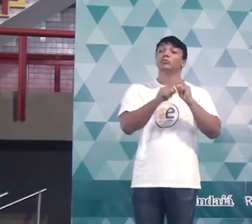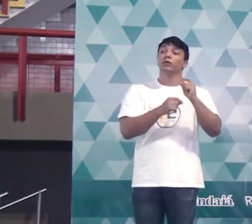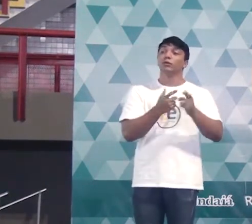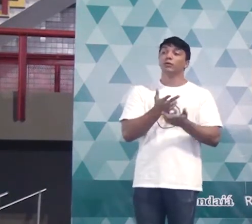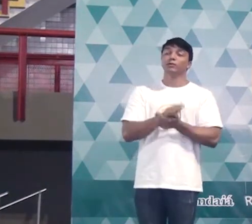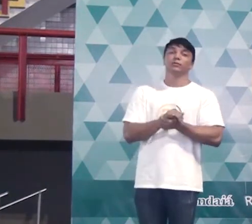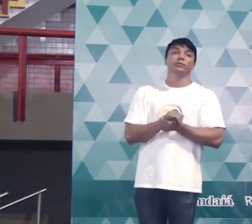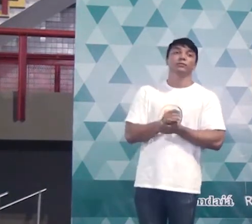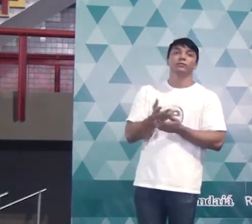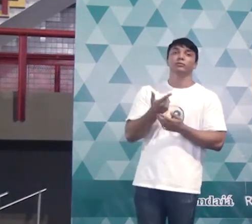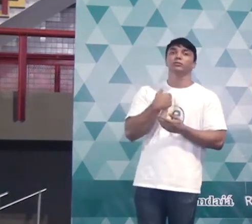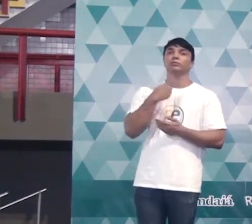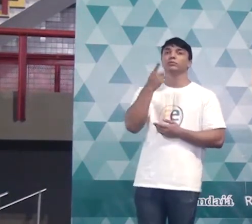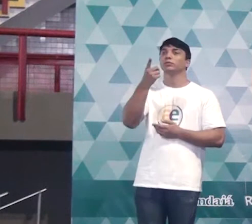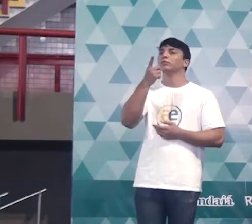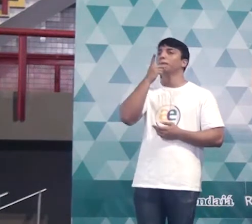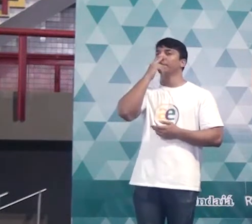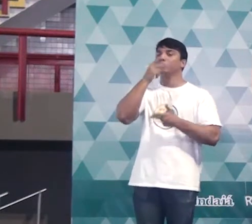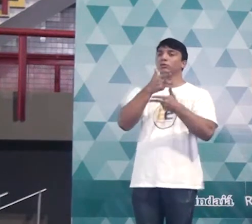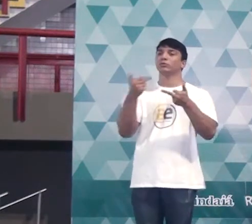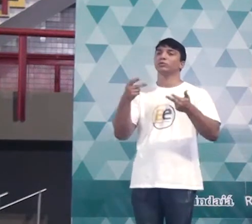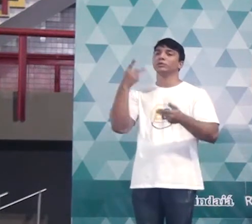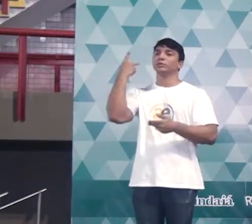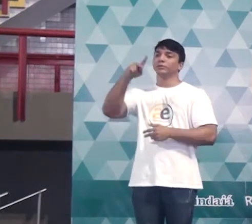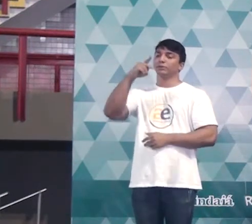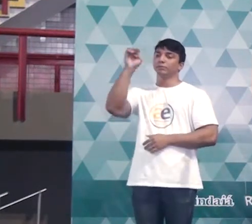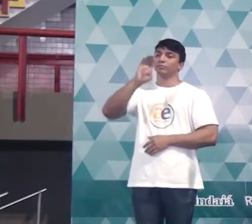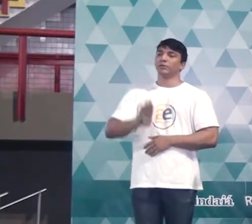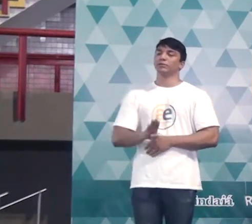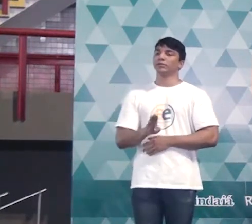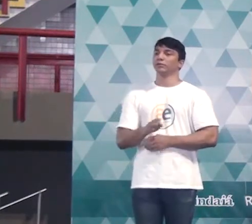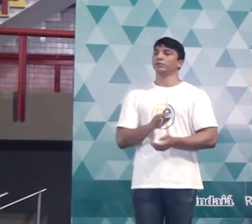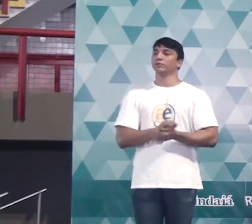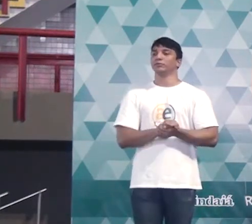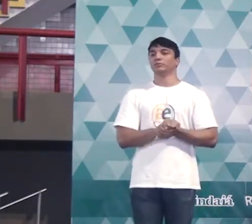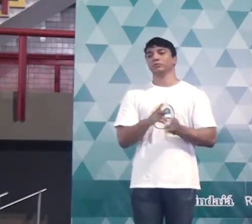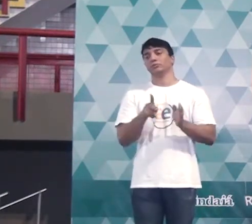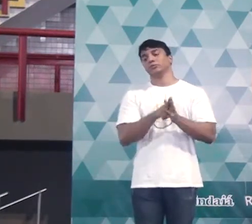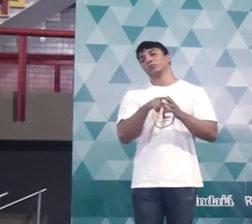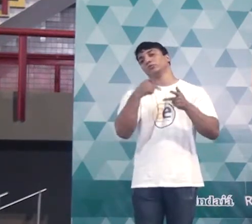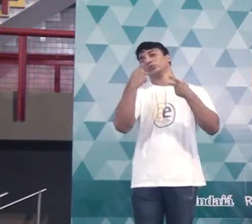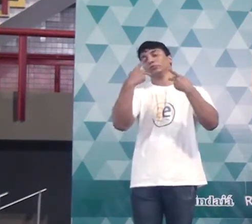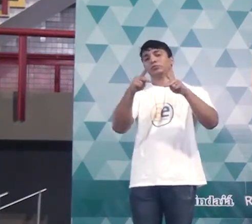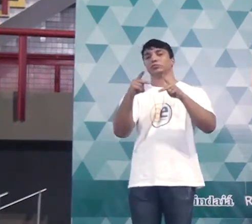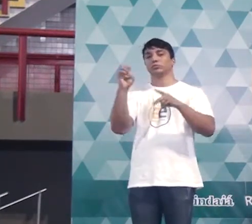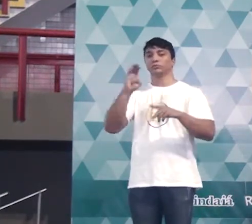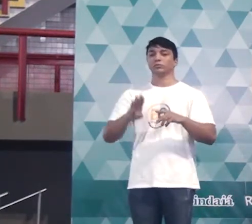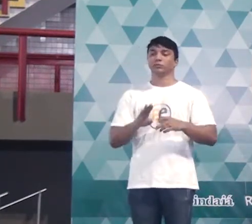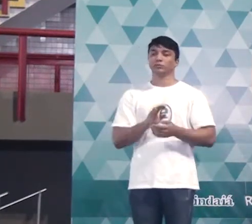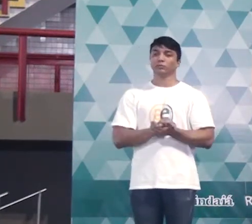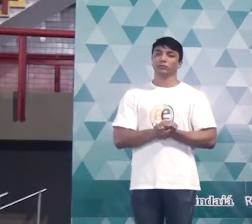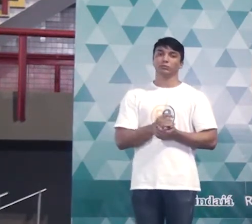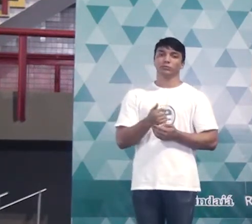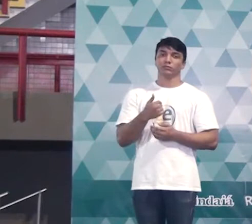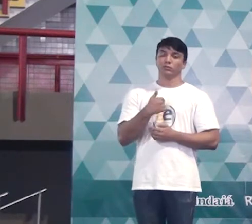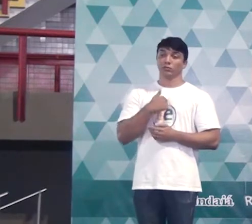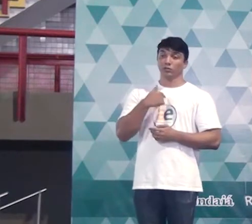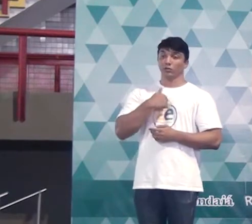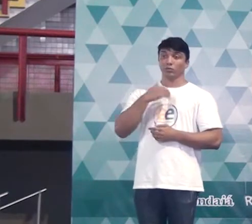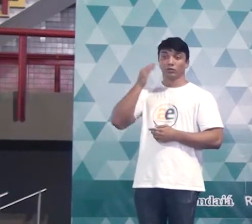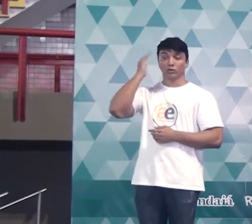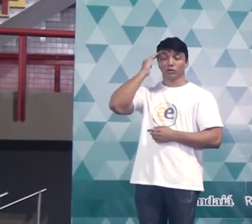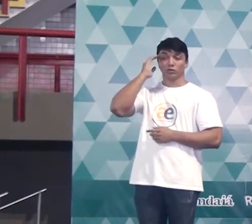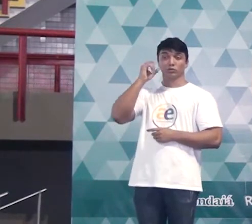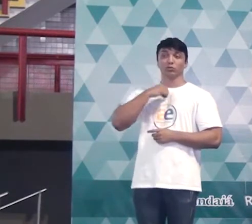dizendo: isto é coisa de brasileiro. Quando ele falou isto é coisa de brasileiro, e eu entendi